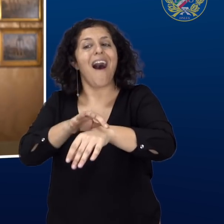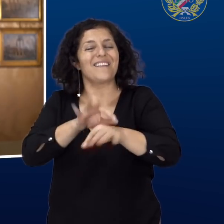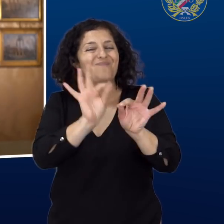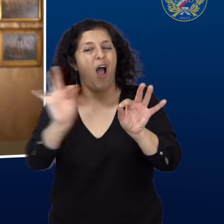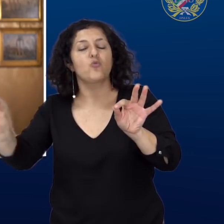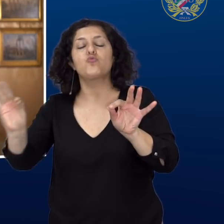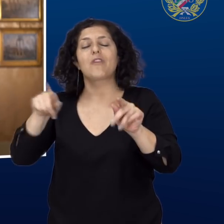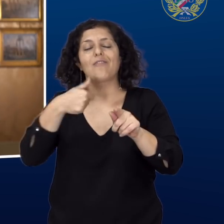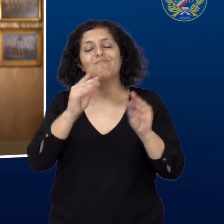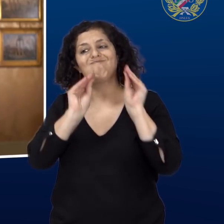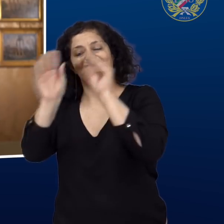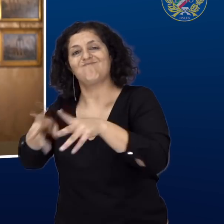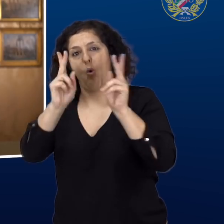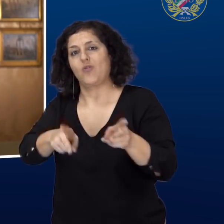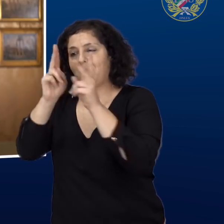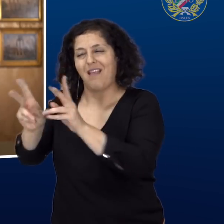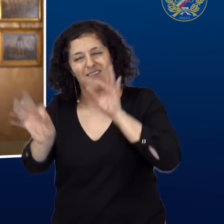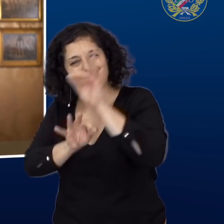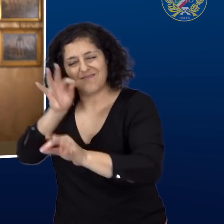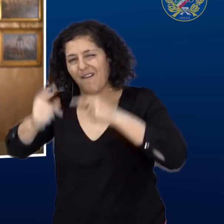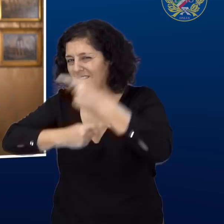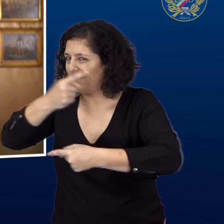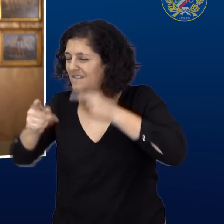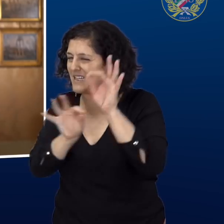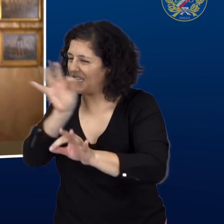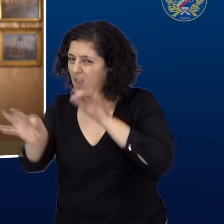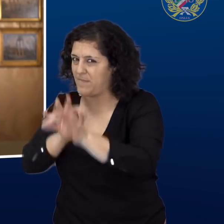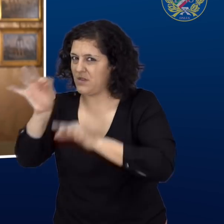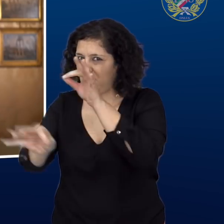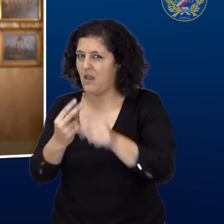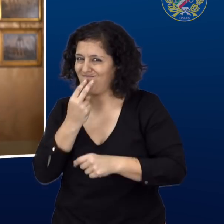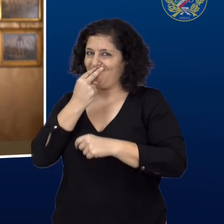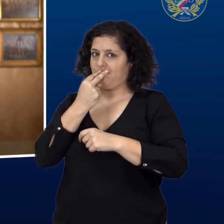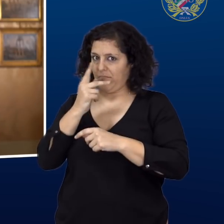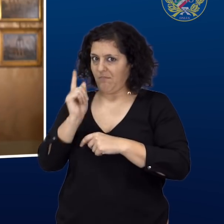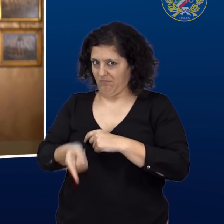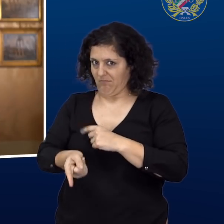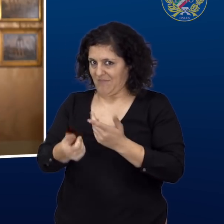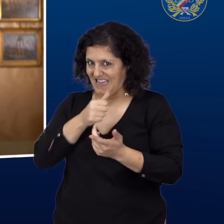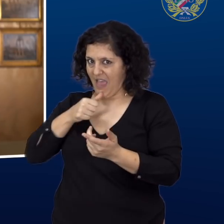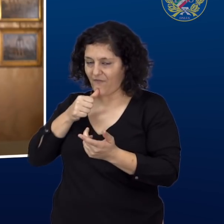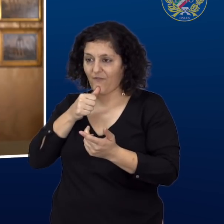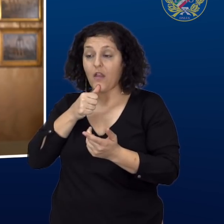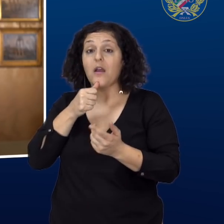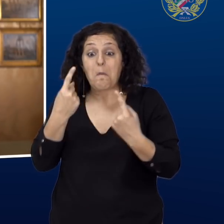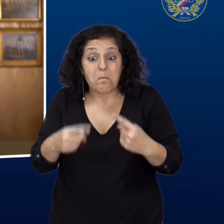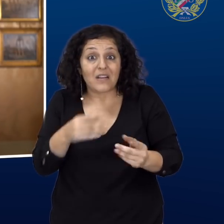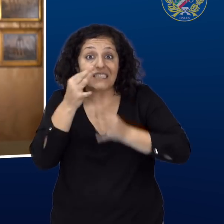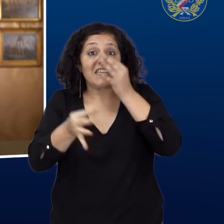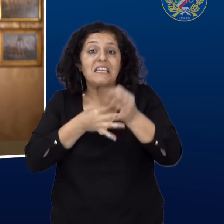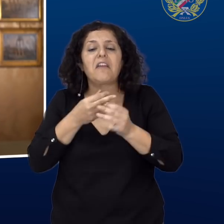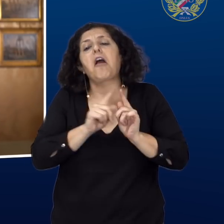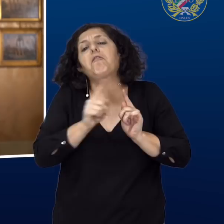'assistenza continuata in terapia intensiva. Questo significa che finché i numeri sono bassi,